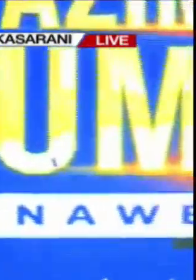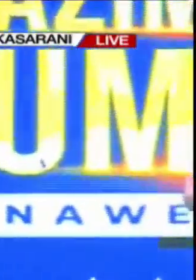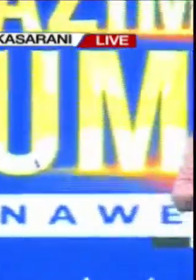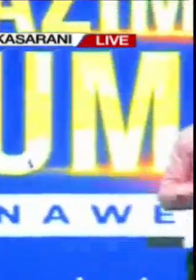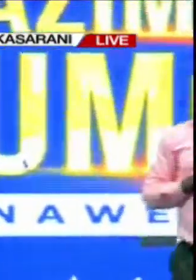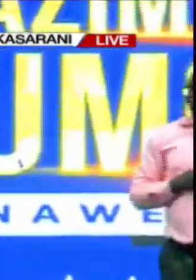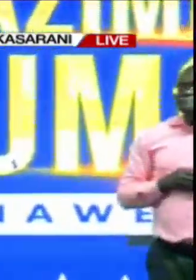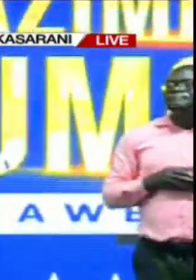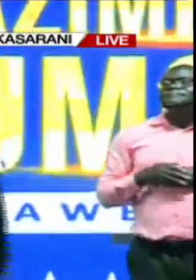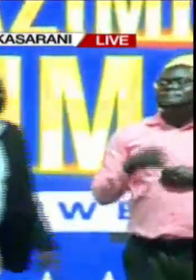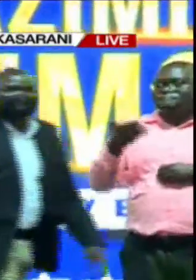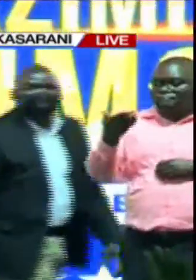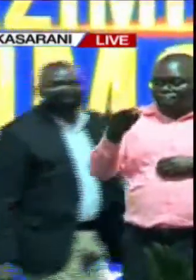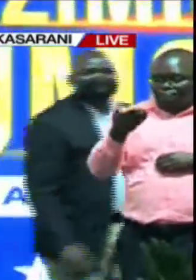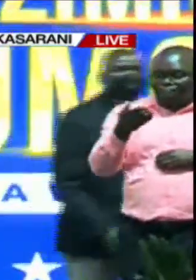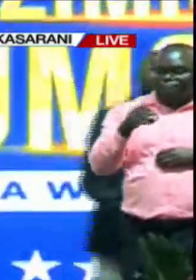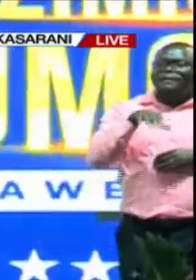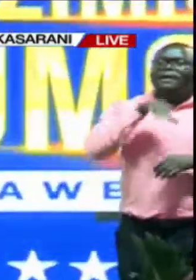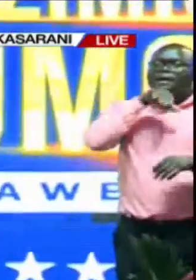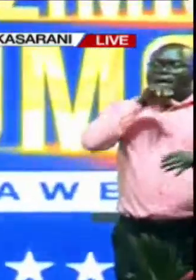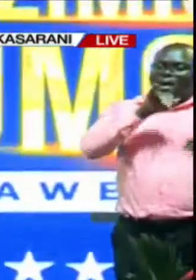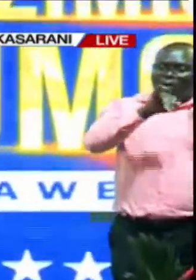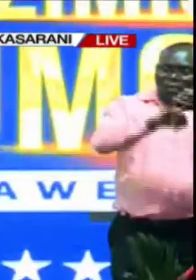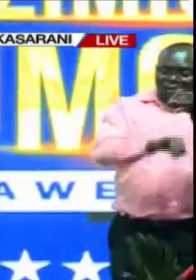dadangu Mama Ida,